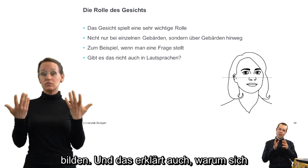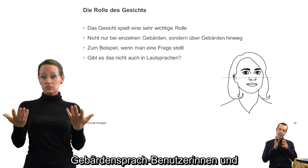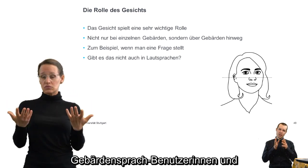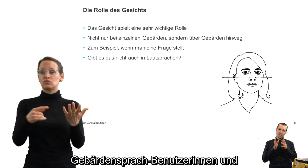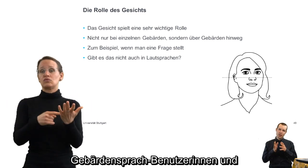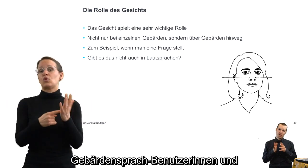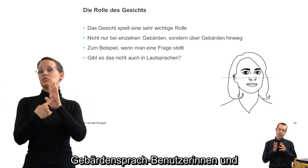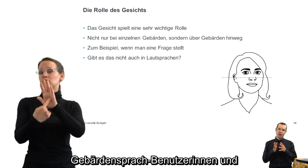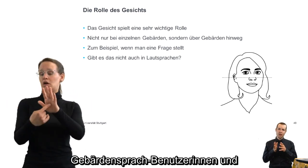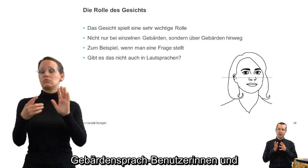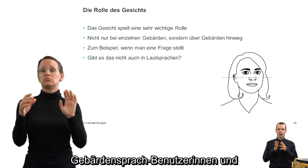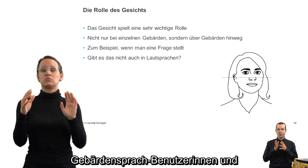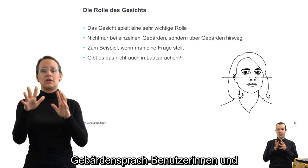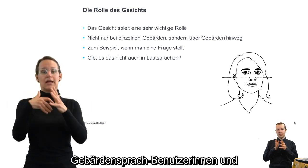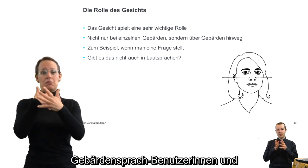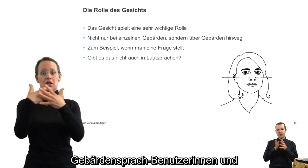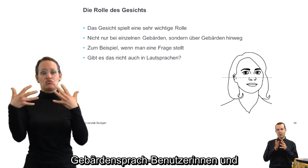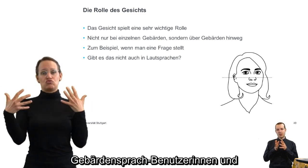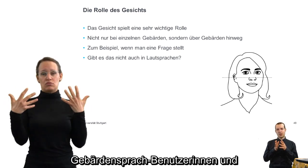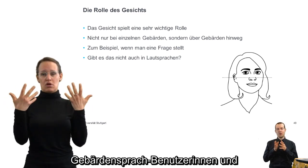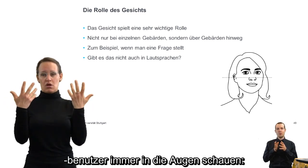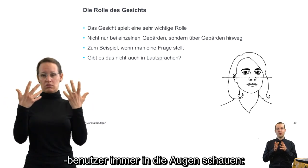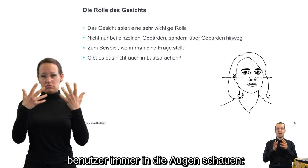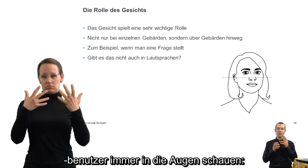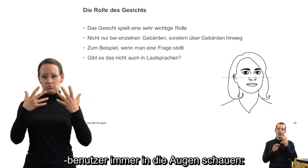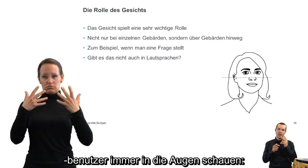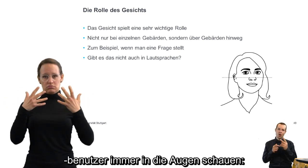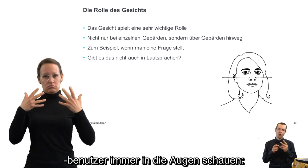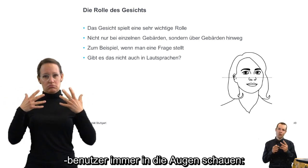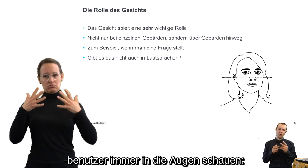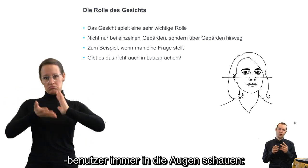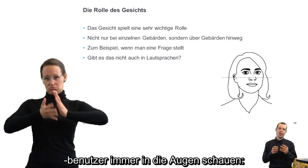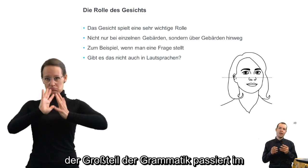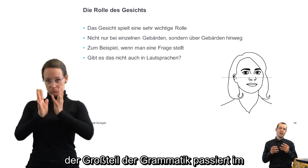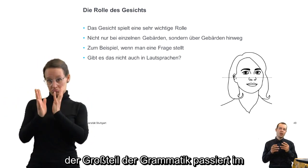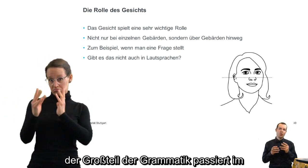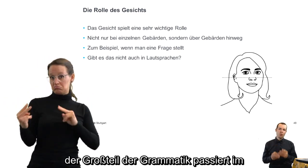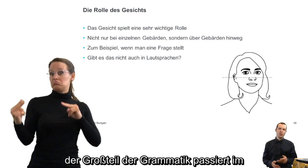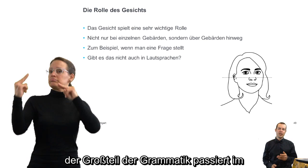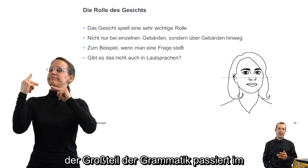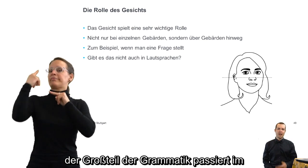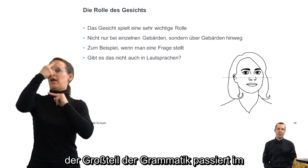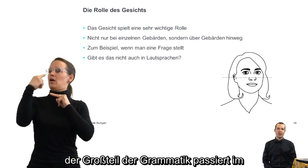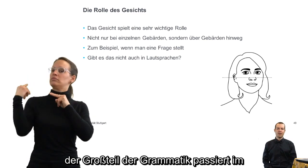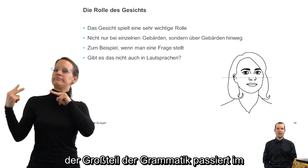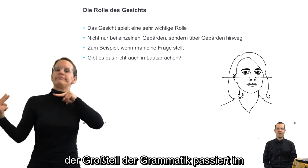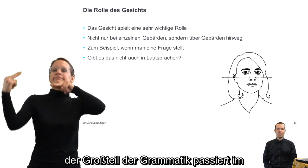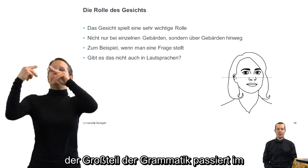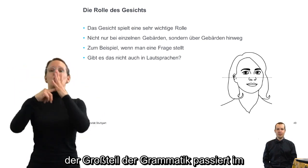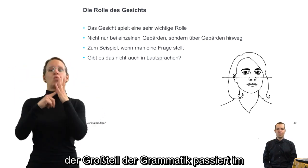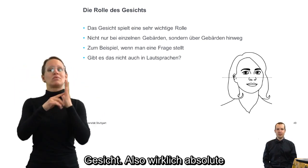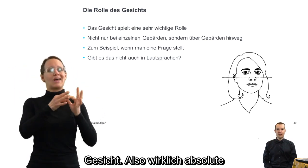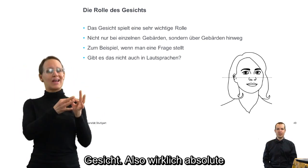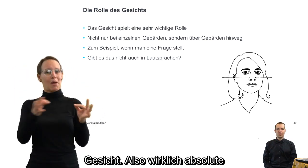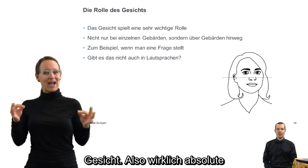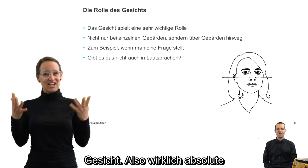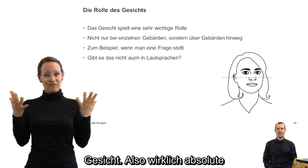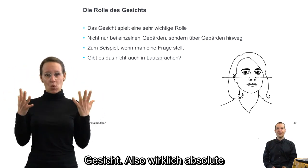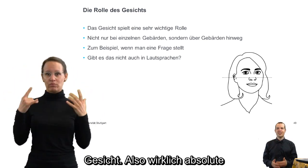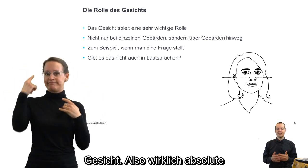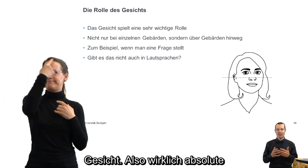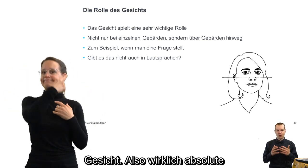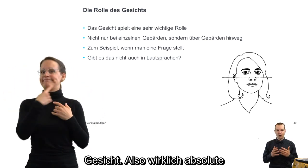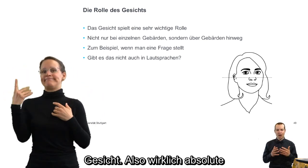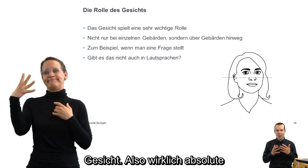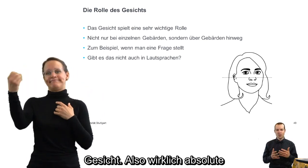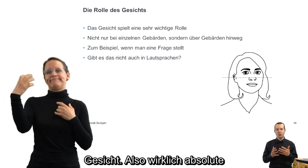warum sich Gebärdensprachbenutzerinnen und Benutzer immer in die Augen schauen. Der Großteil der Grammatik passiert im Gesicht. Also